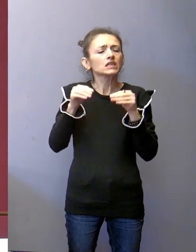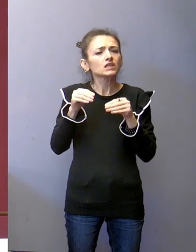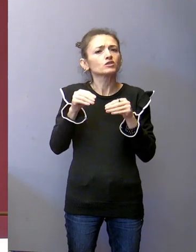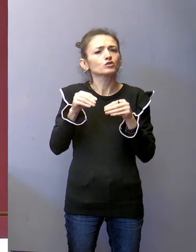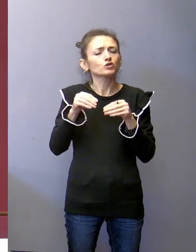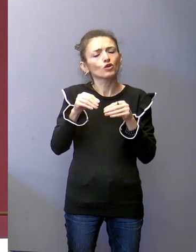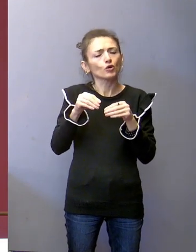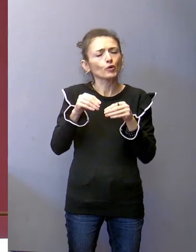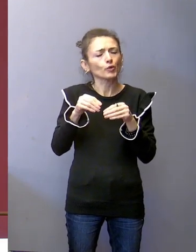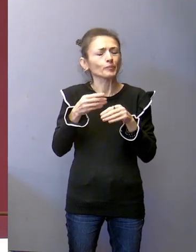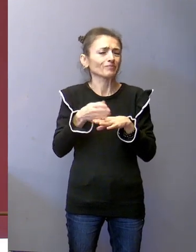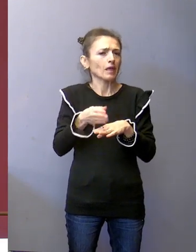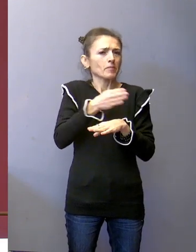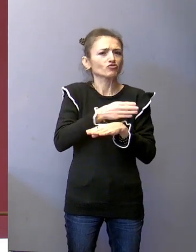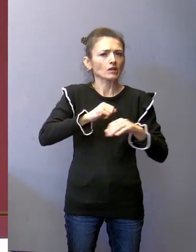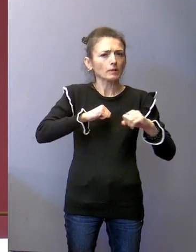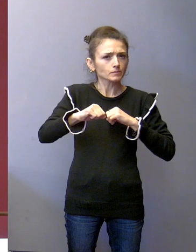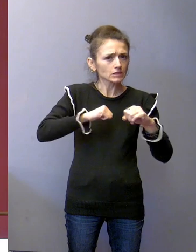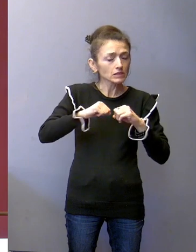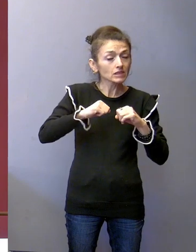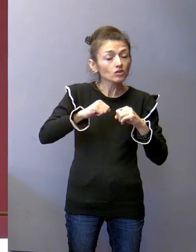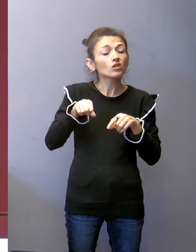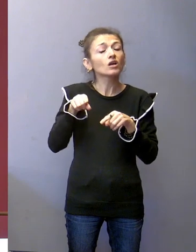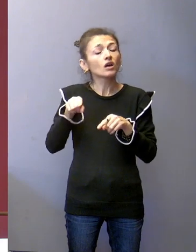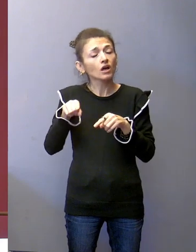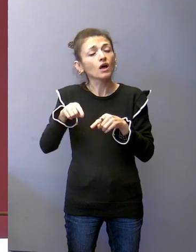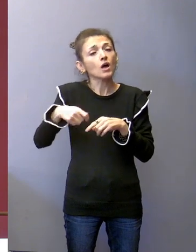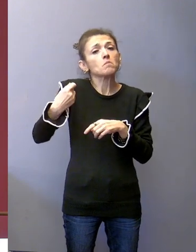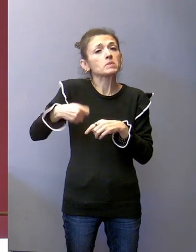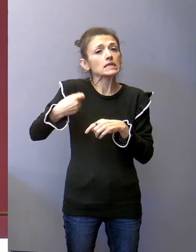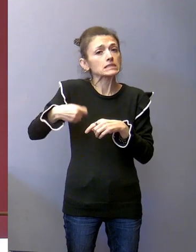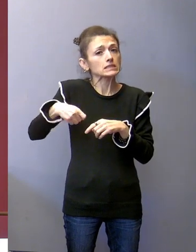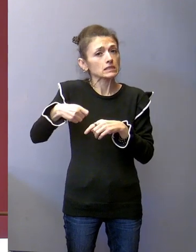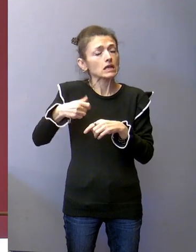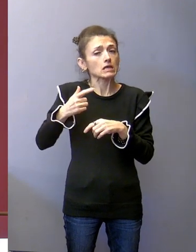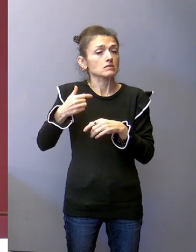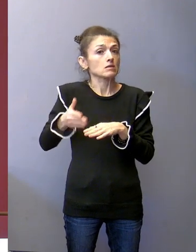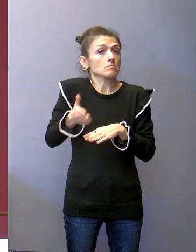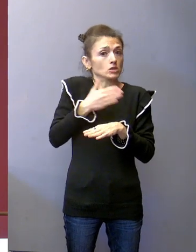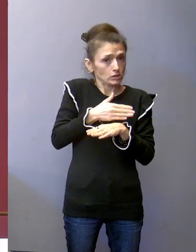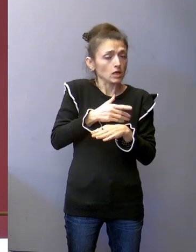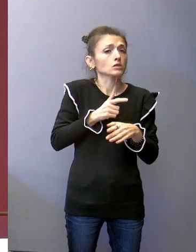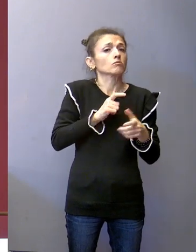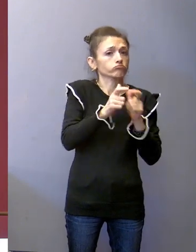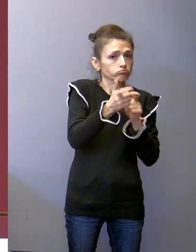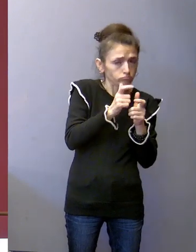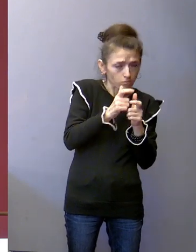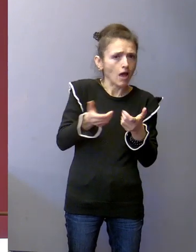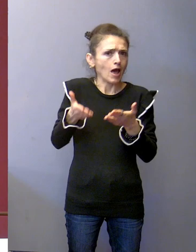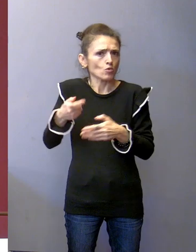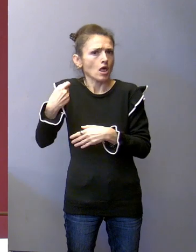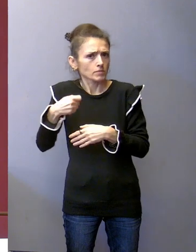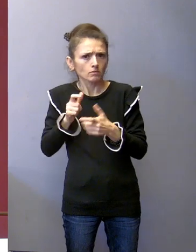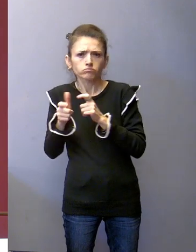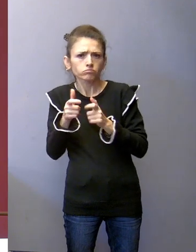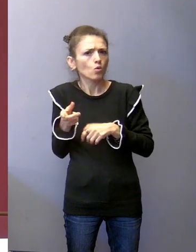consigliatura utilizzo sempre coinvolto il precedente presidente così come stiamo lavorando con l'attuale presidente e così come quando avremo